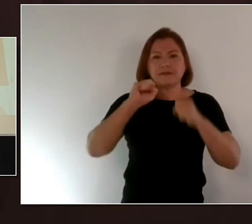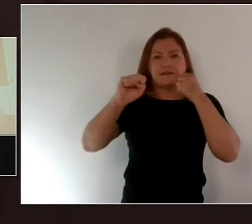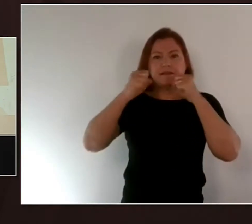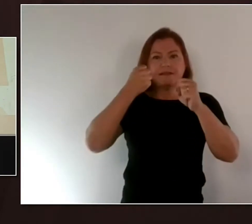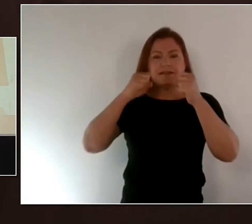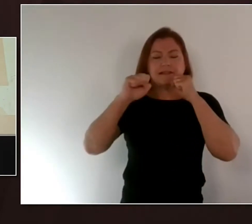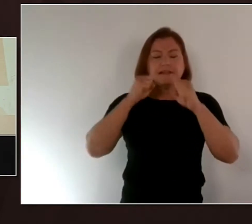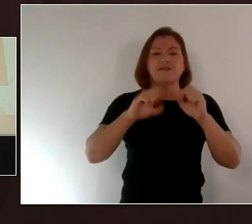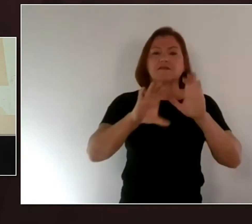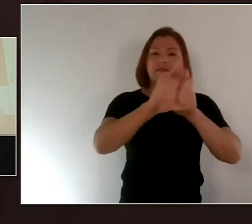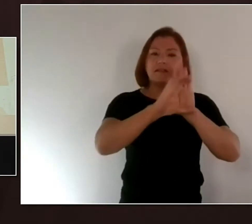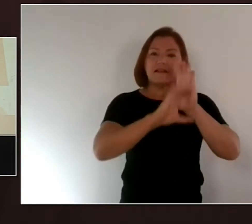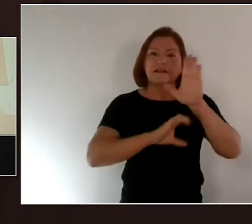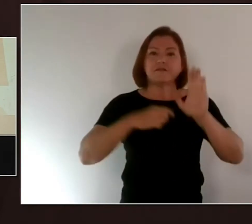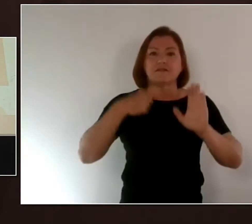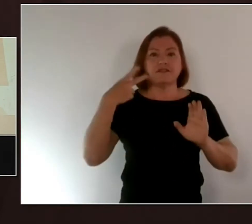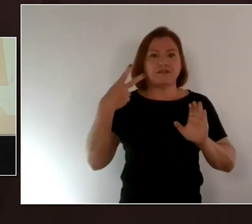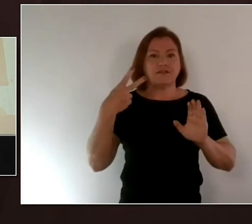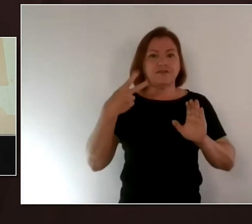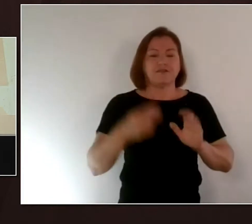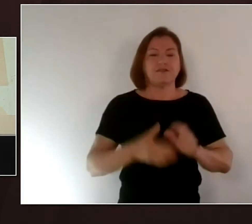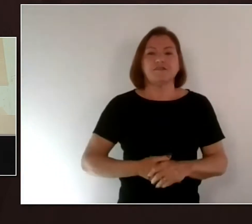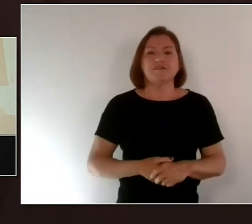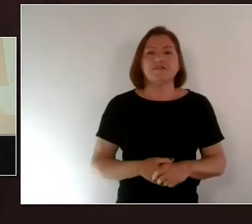Salmos 2.